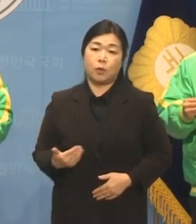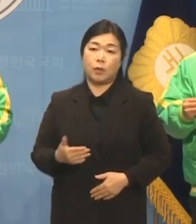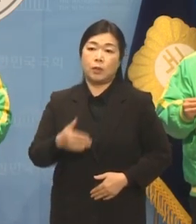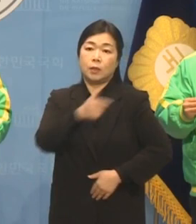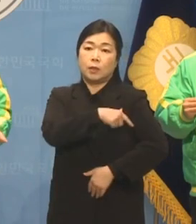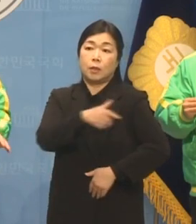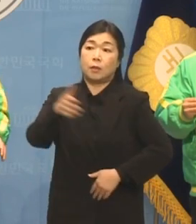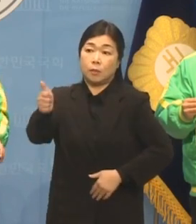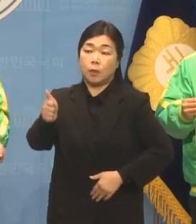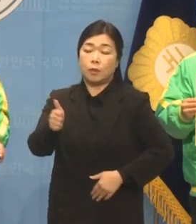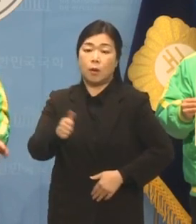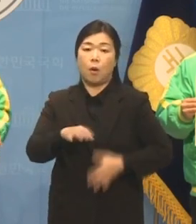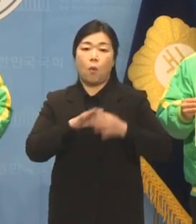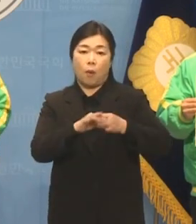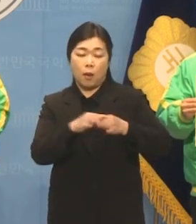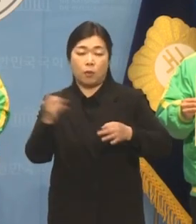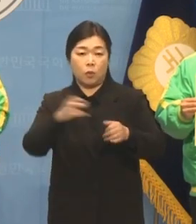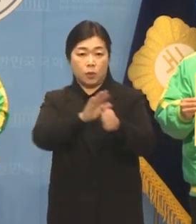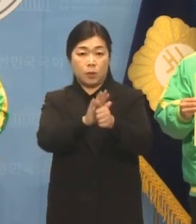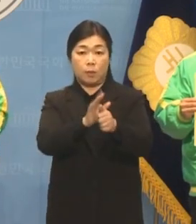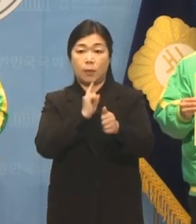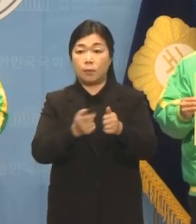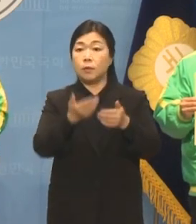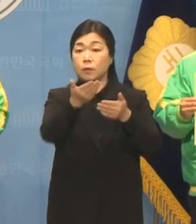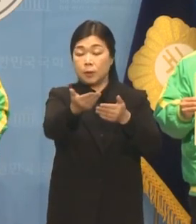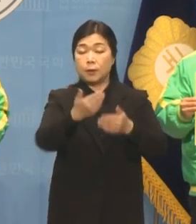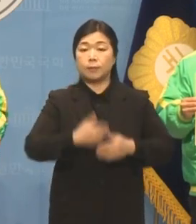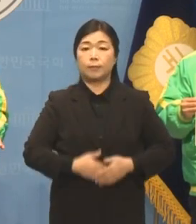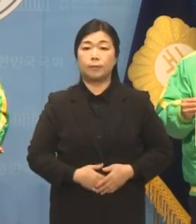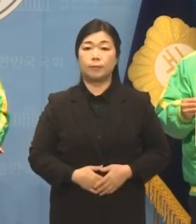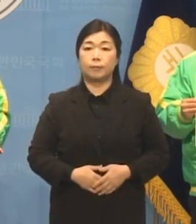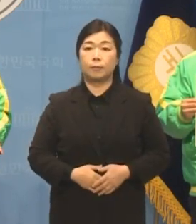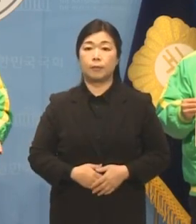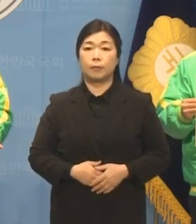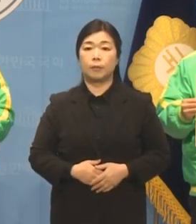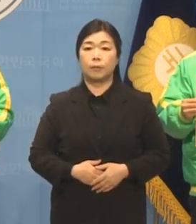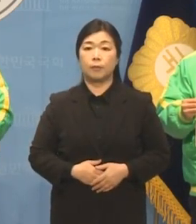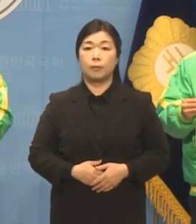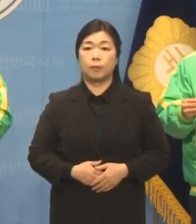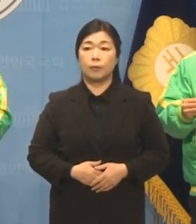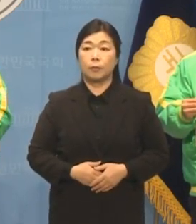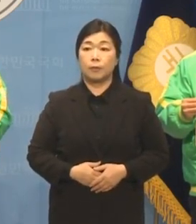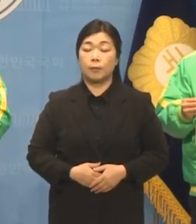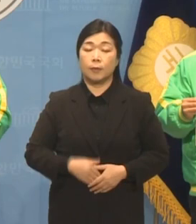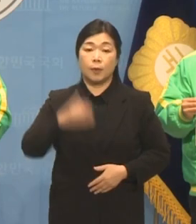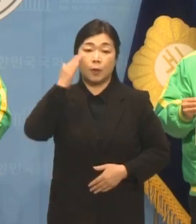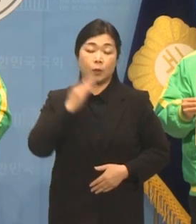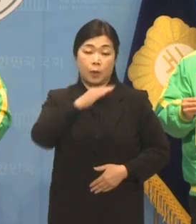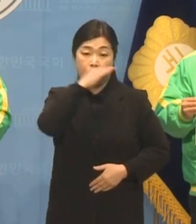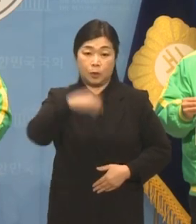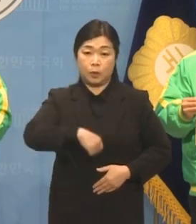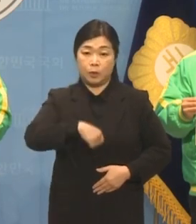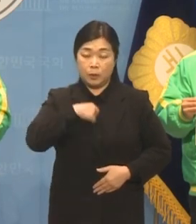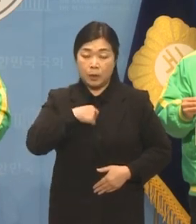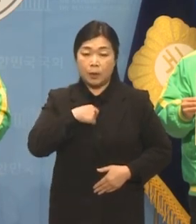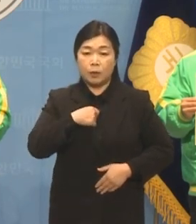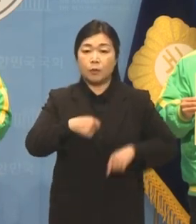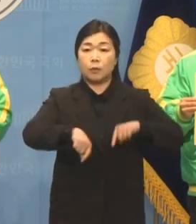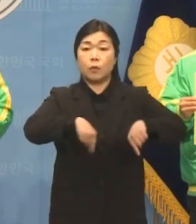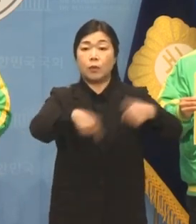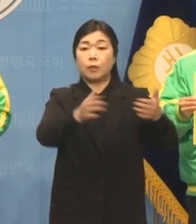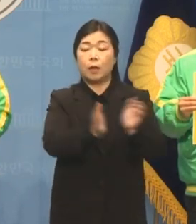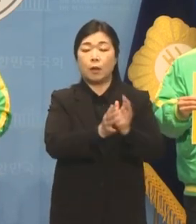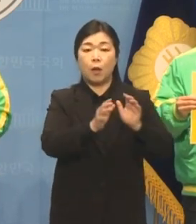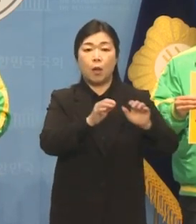또 지지도 하고 또 응원도 해주시는 그런 발언으로 이어서 하도록 하겠습니다. 그럼 녹색정의당의 동물권 관련된 정책